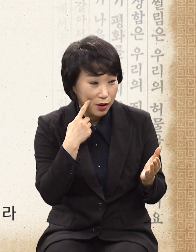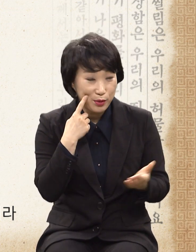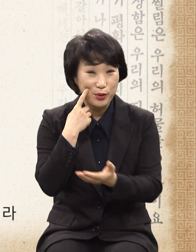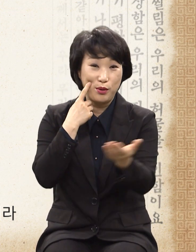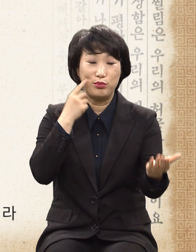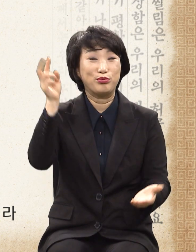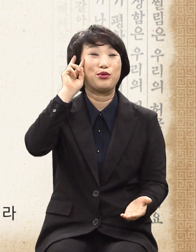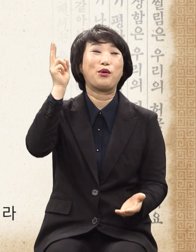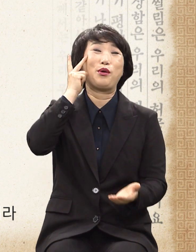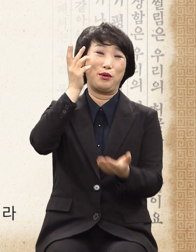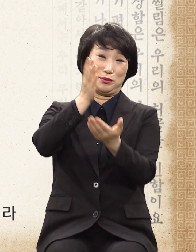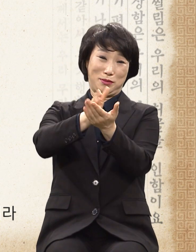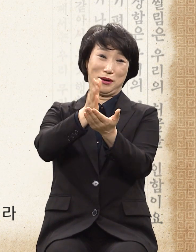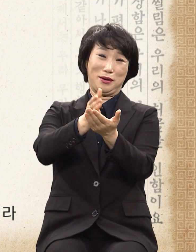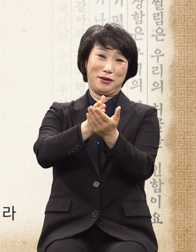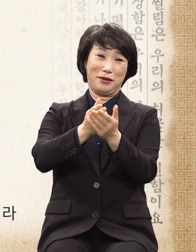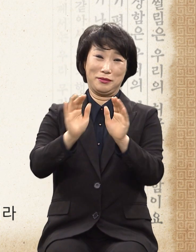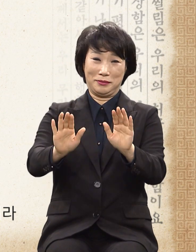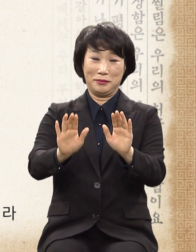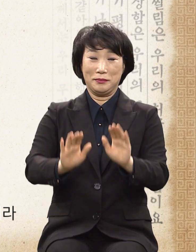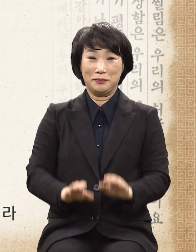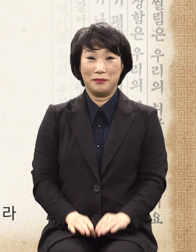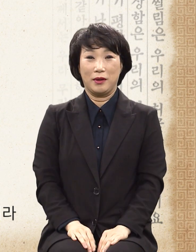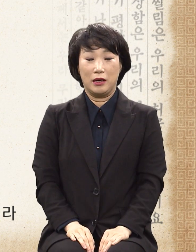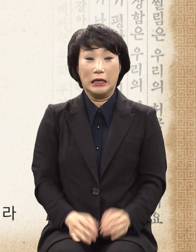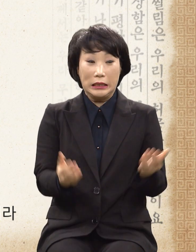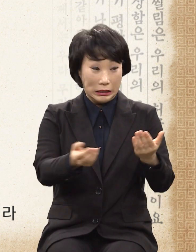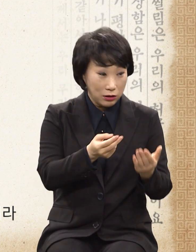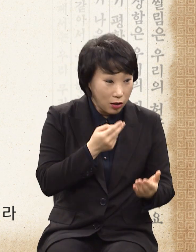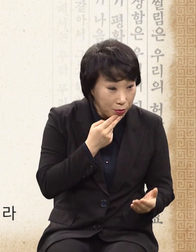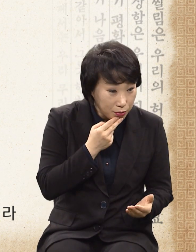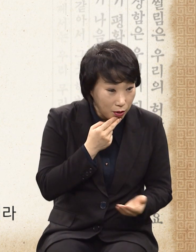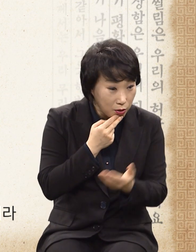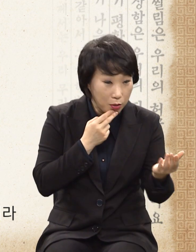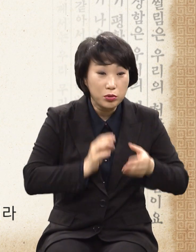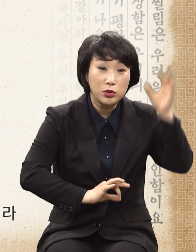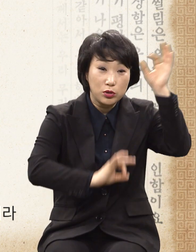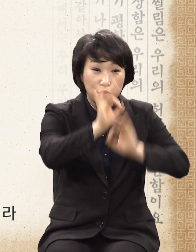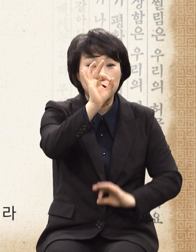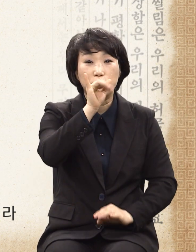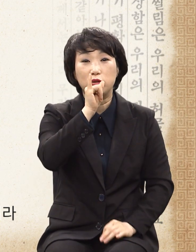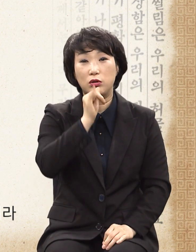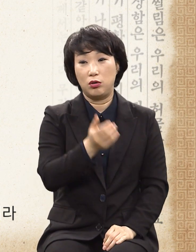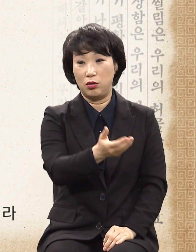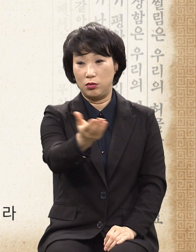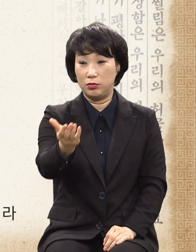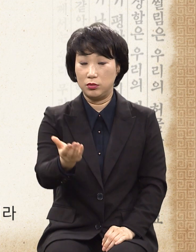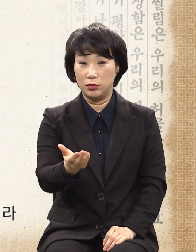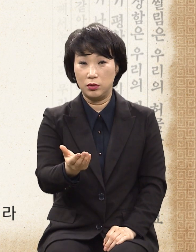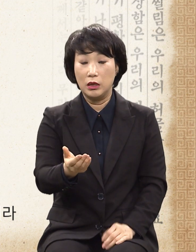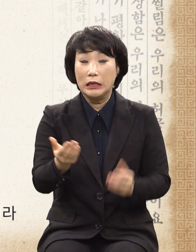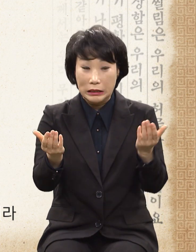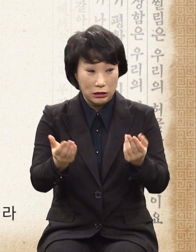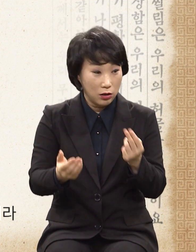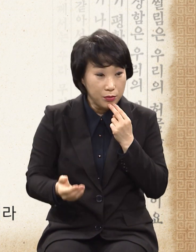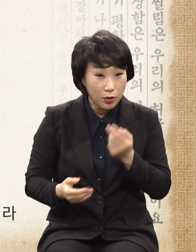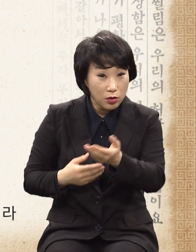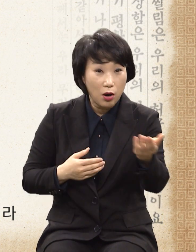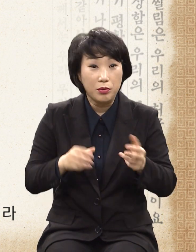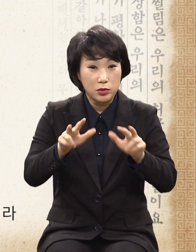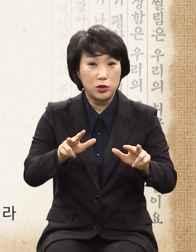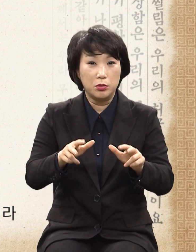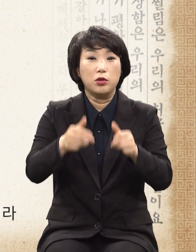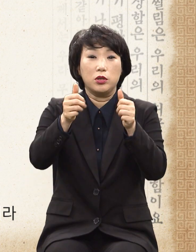여러분 착각하지 마. 응? 일하지 않는 사람은 실수하고 있는 거야. 일하지 않는 사람은